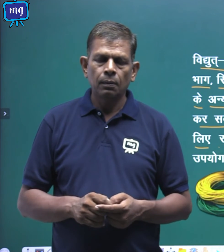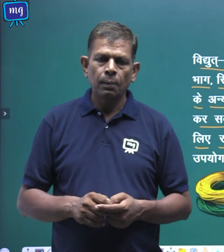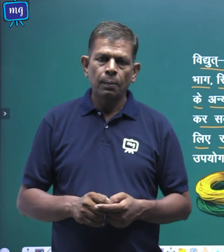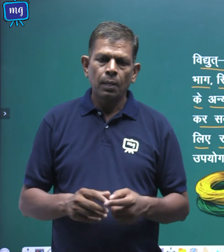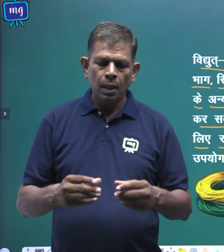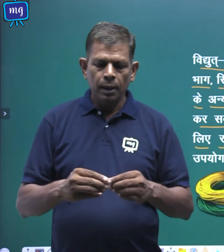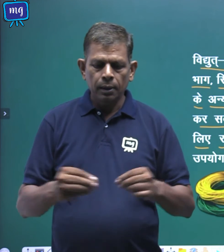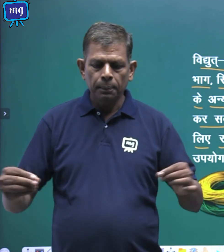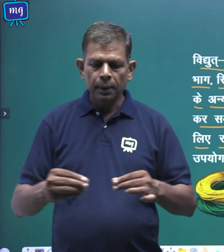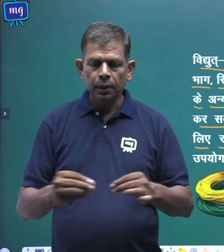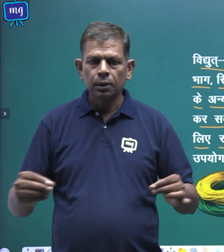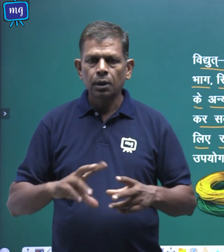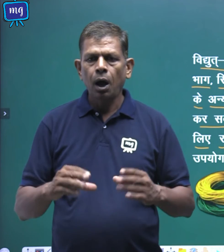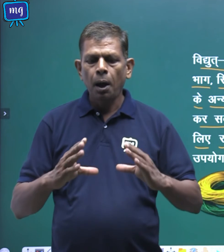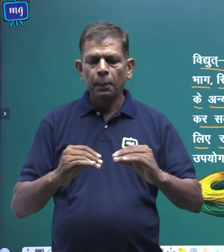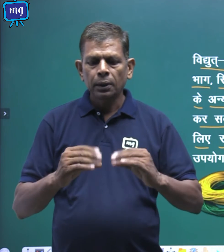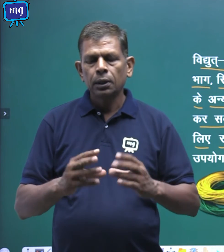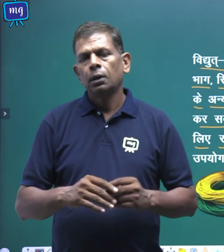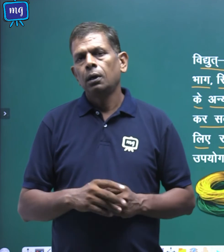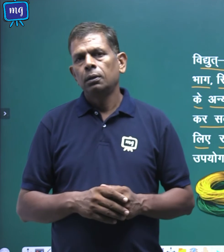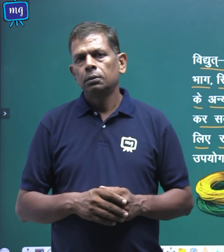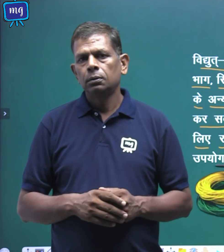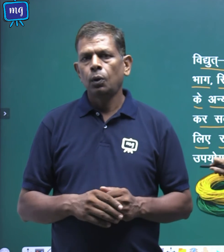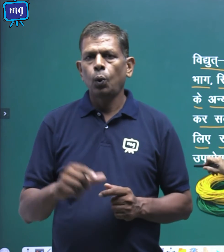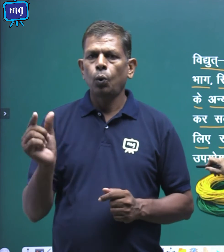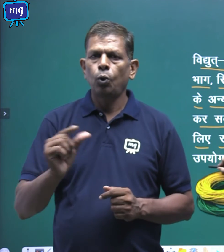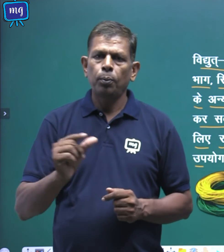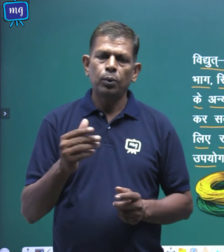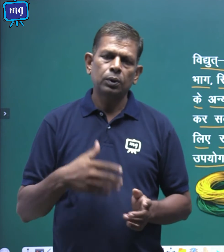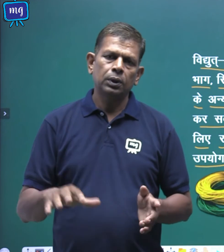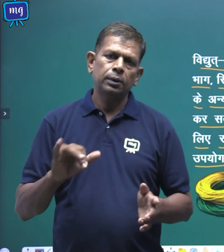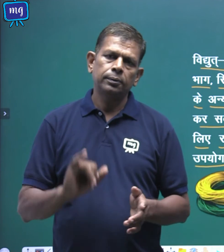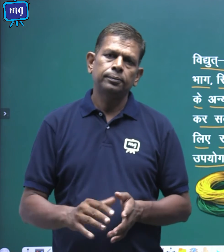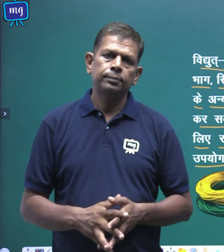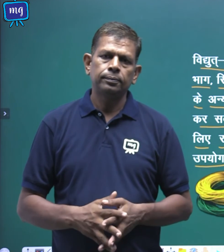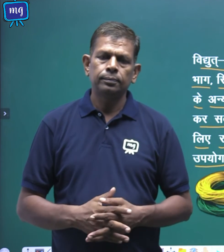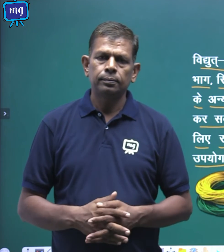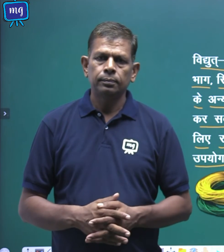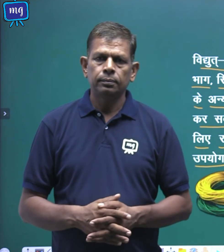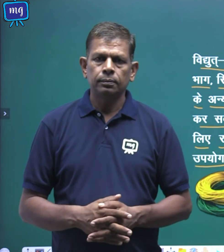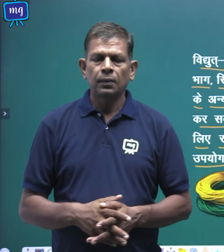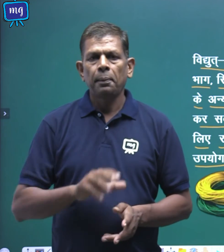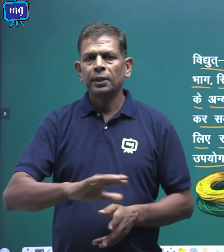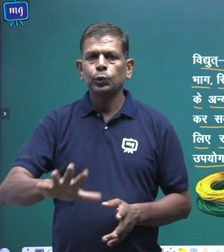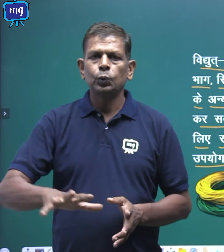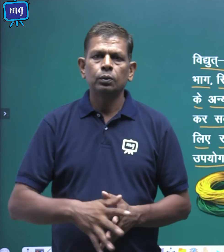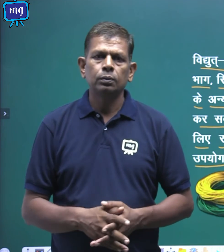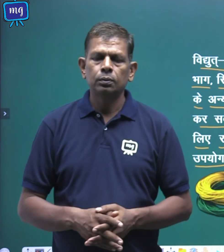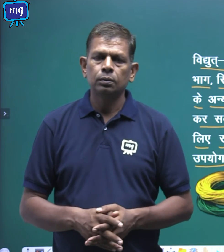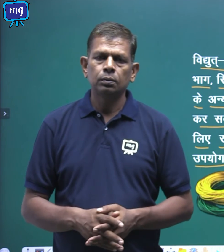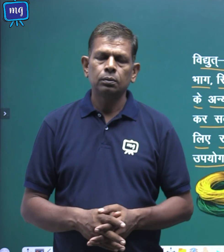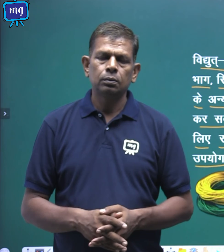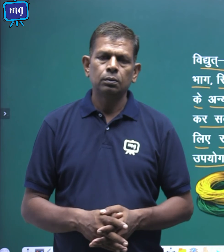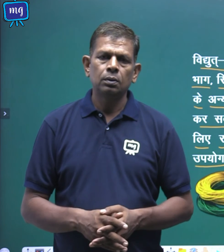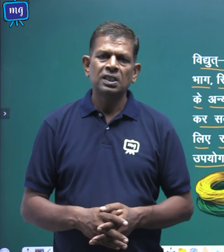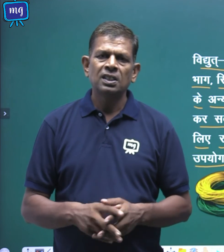रबड़ तथा प्लास्टिक का उपयोग होता है। बच्चों,